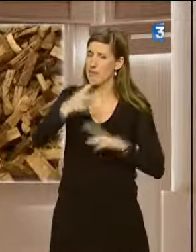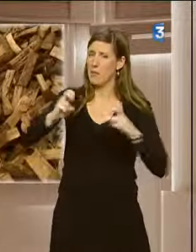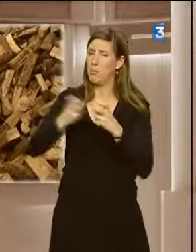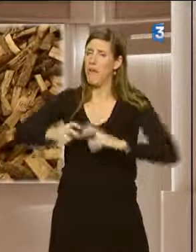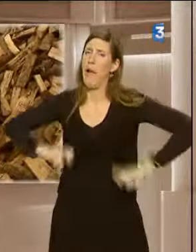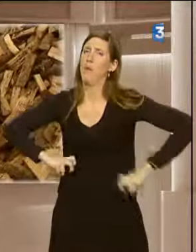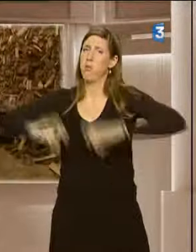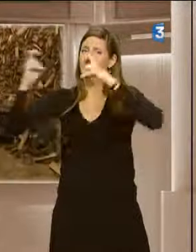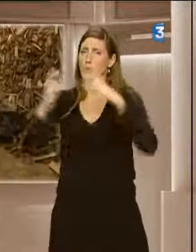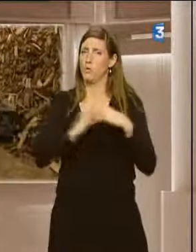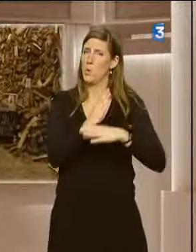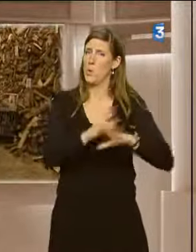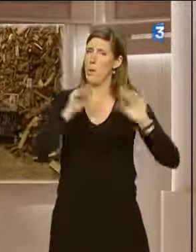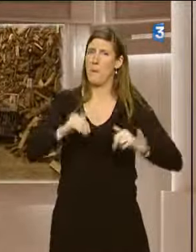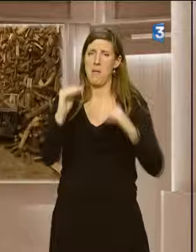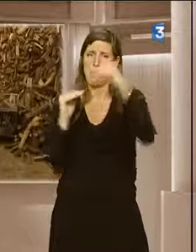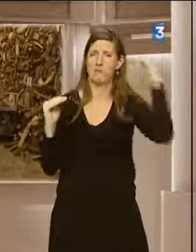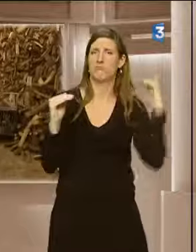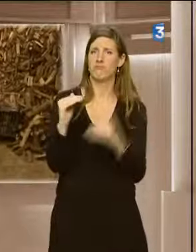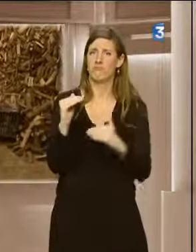de plus en plus d'adeptes.